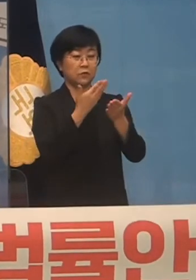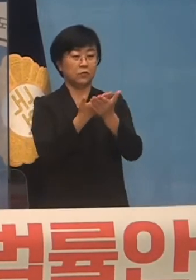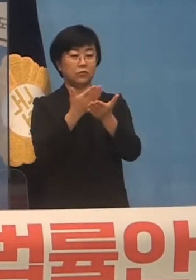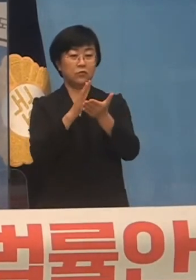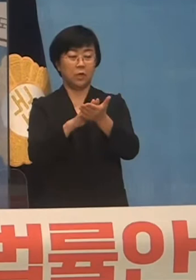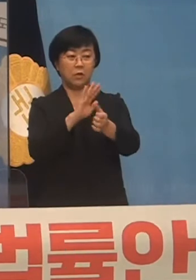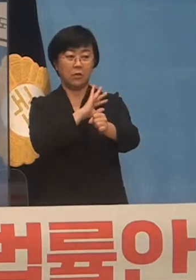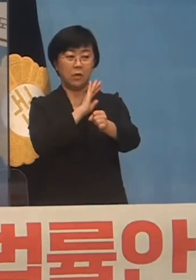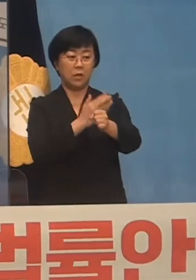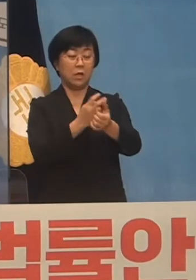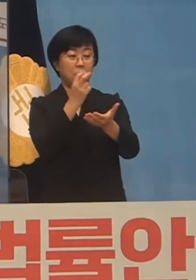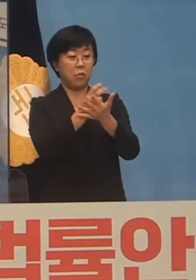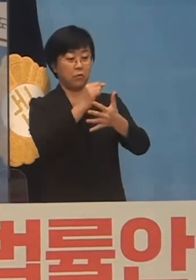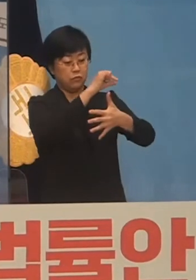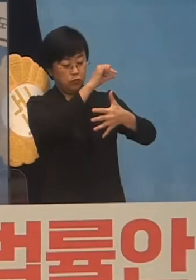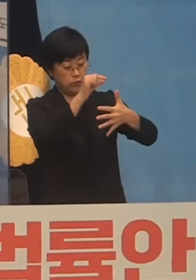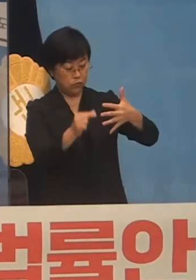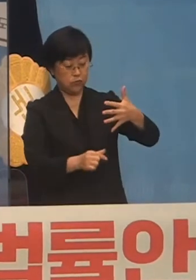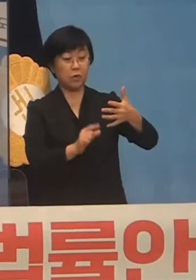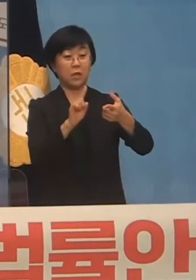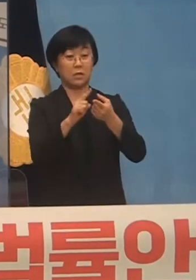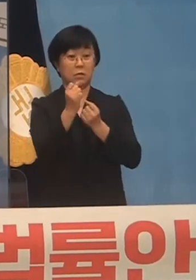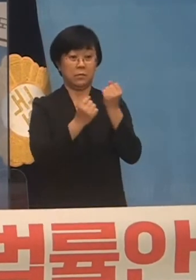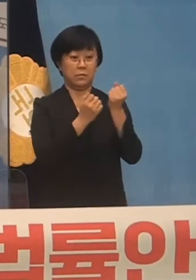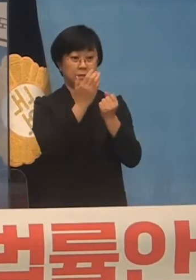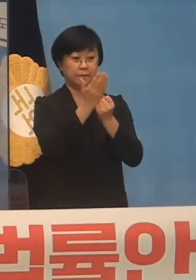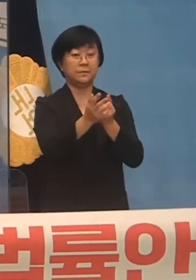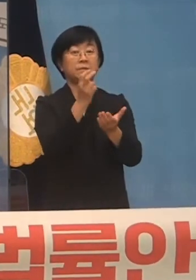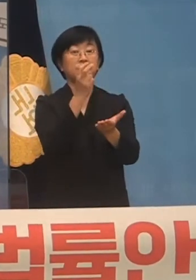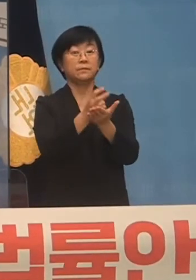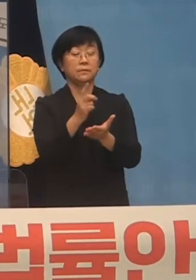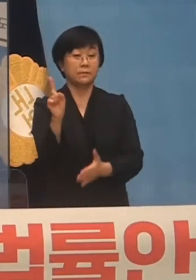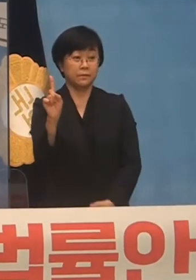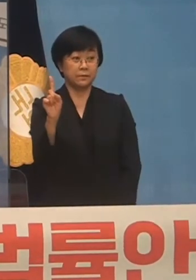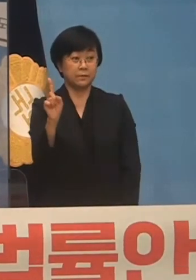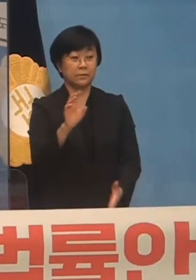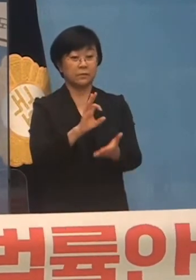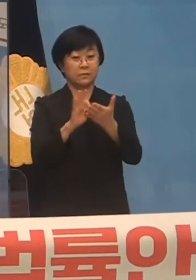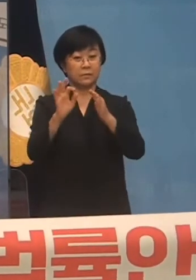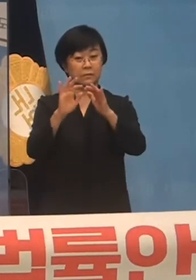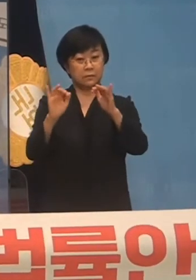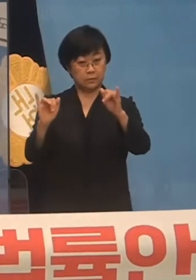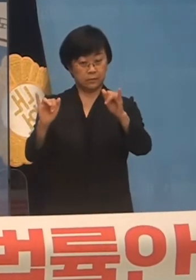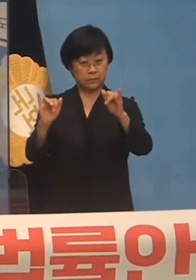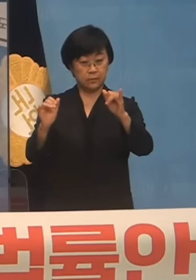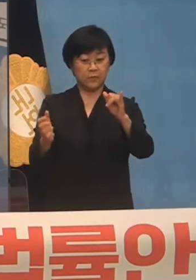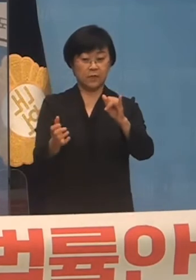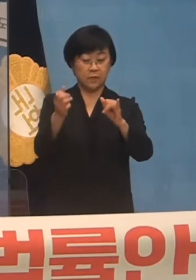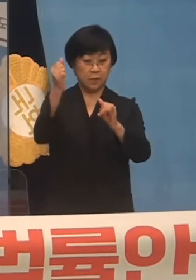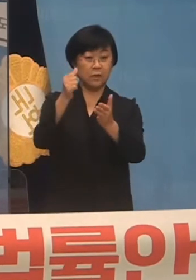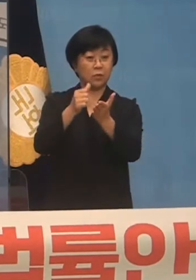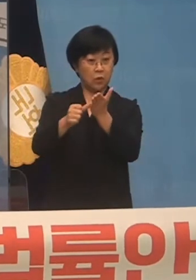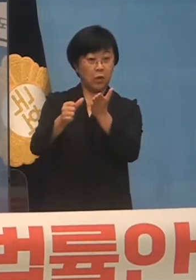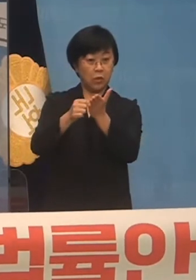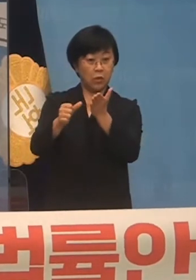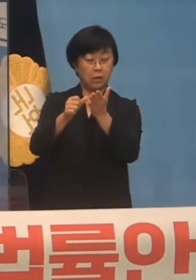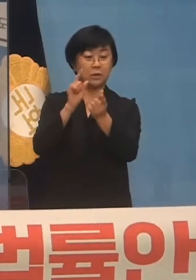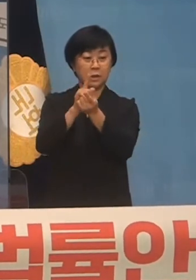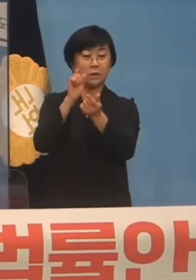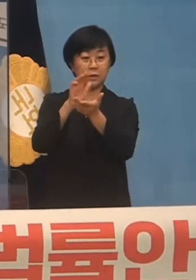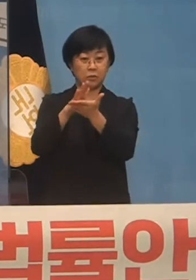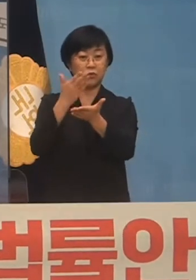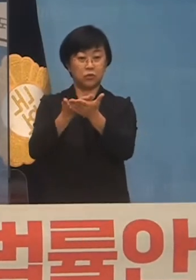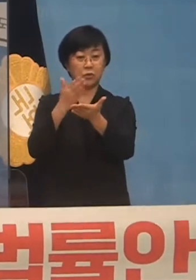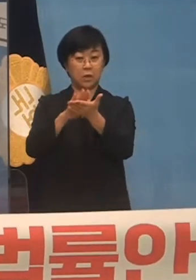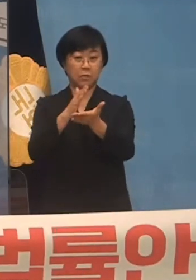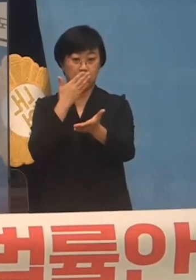관한 법률안을 말씀드리려고 합니다. 이 법안은 소비자가 보유 중인 자신의 제품을 직접